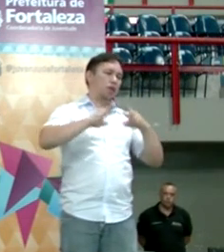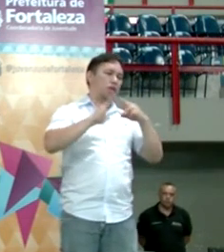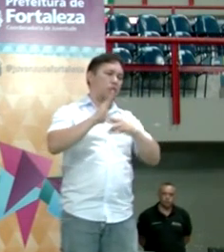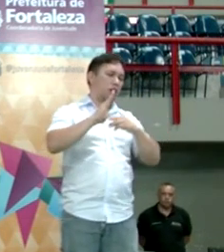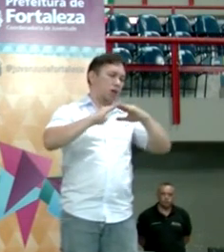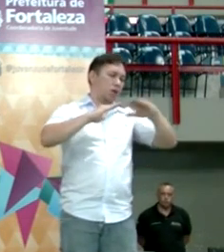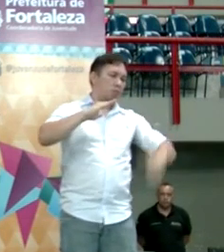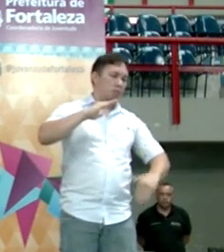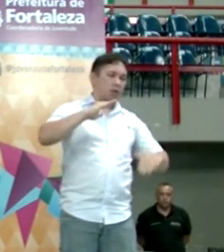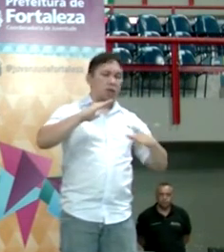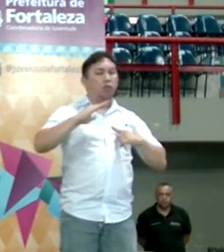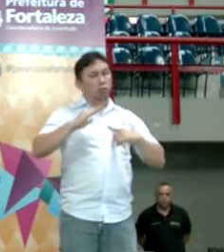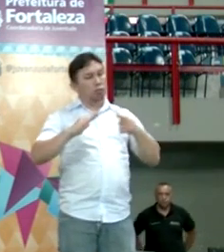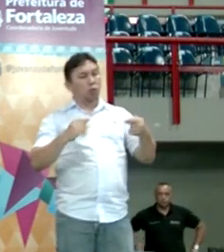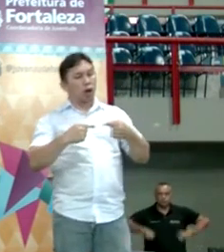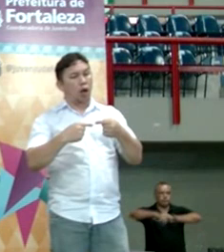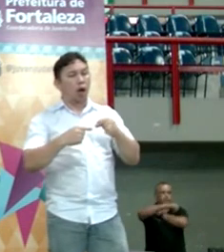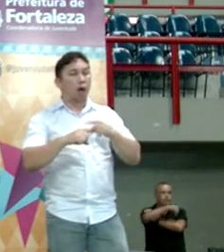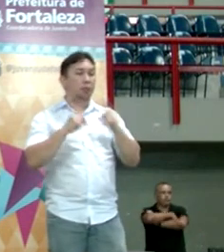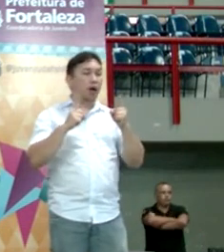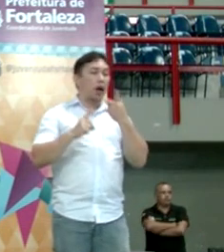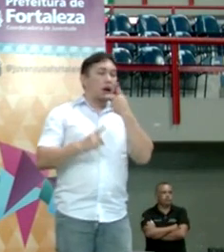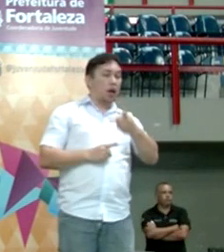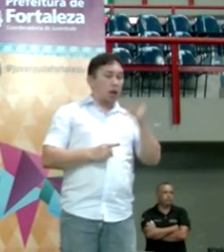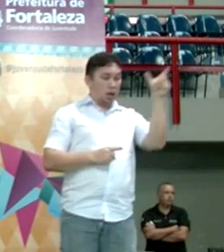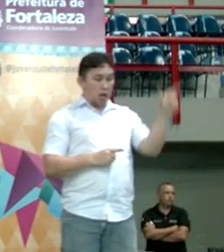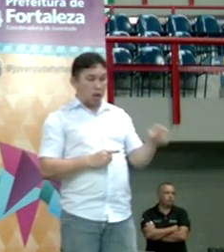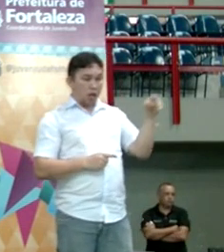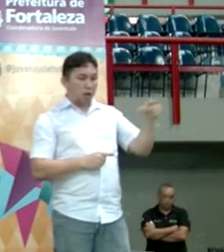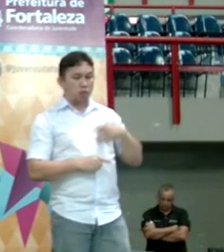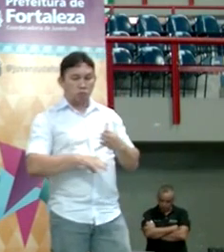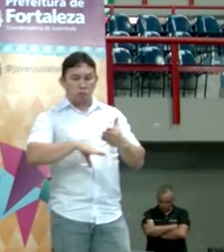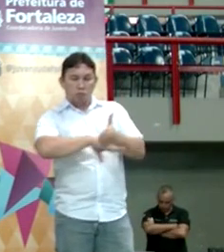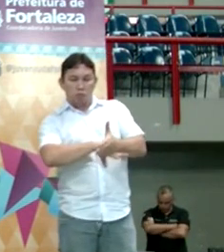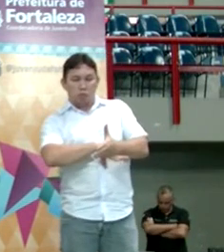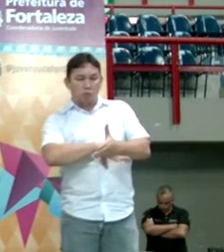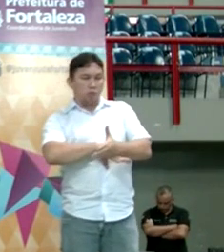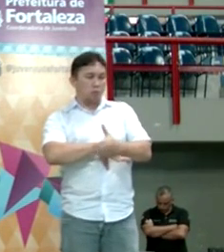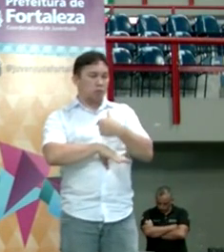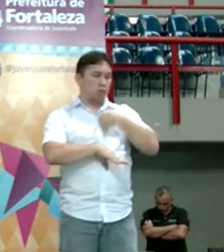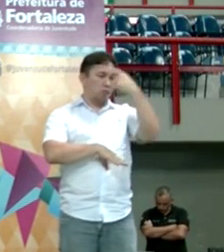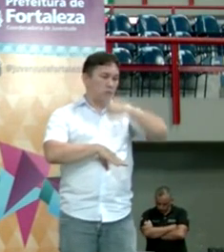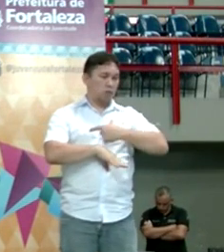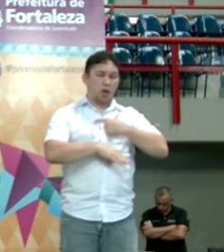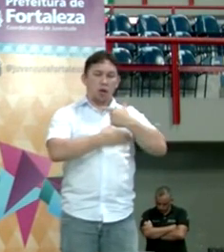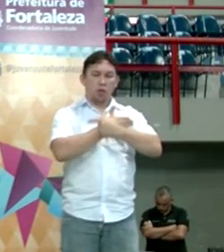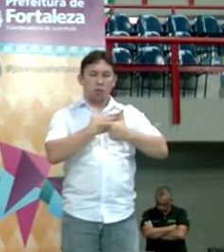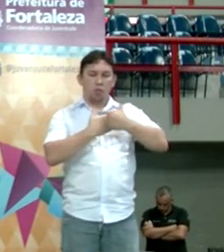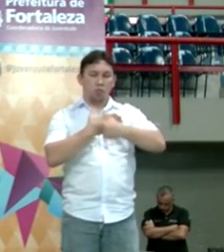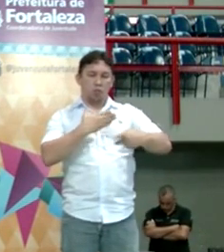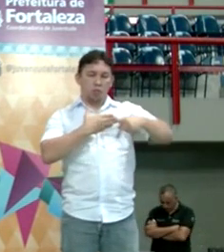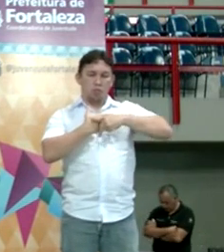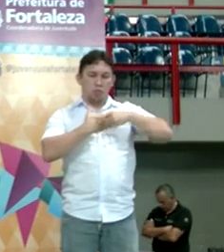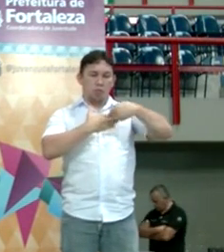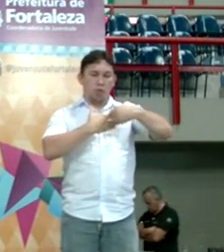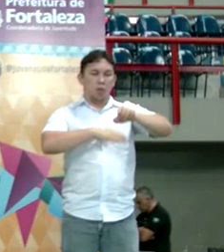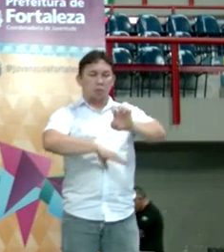regras na economia. Estava certo. Só que ela diz que tem intervenção do papel do Estado. Se eu